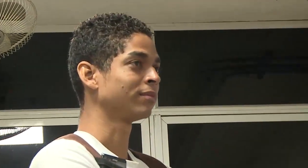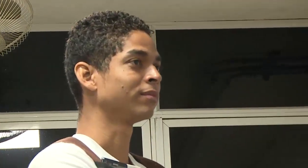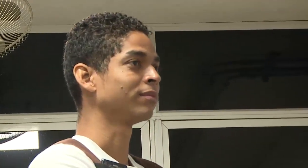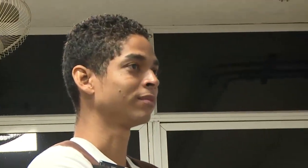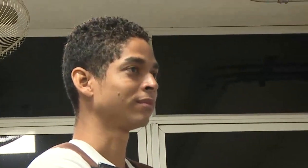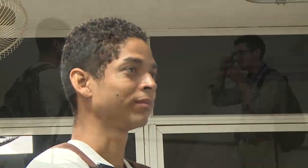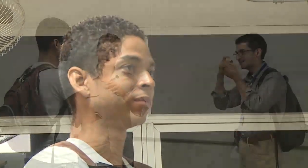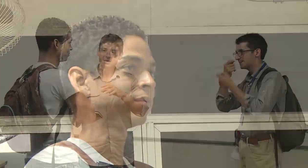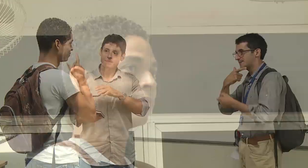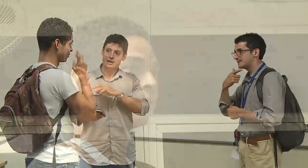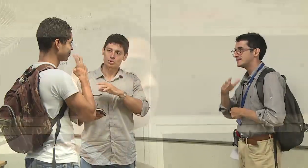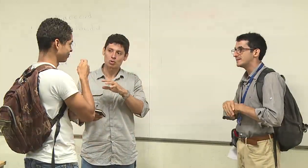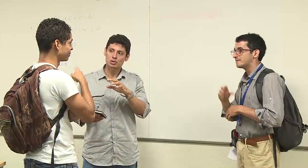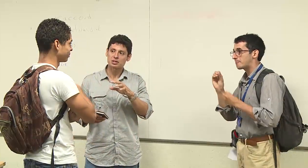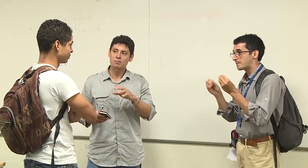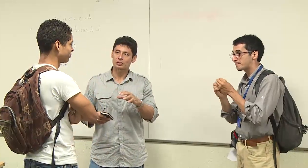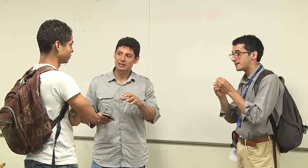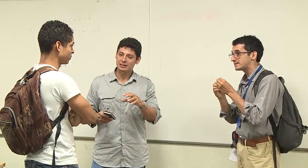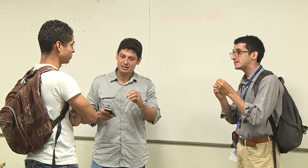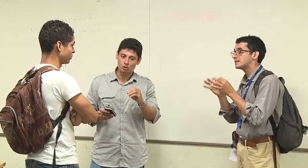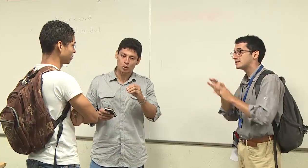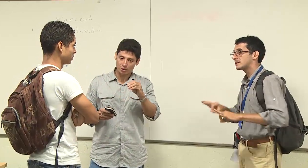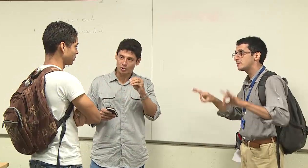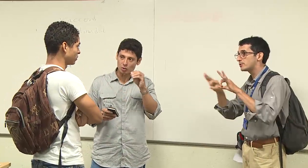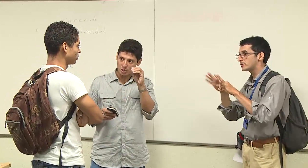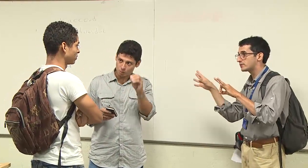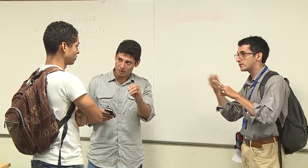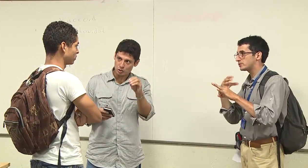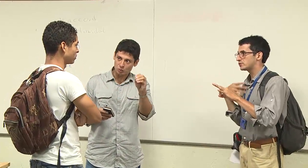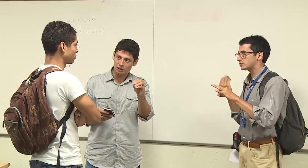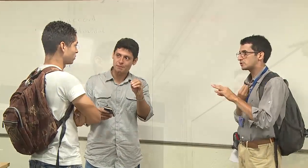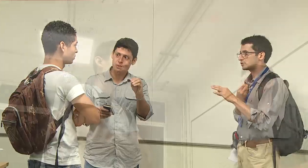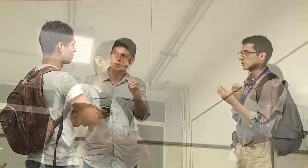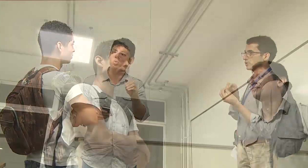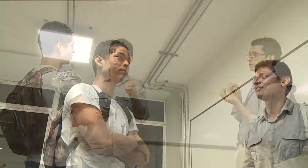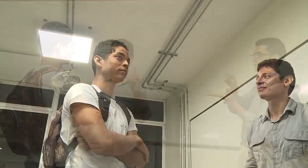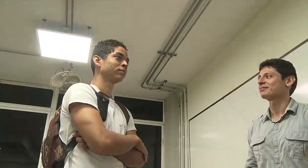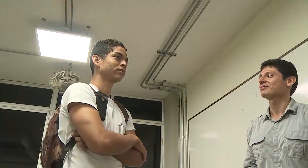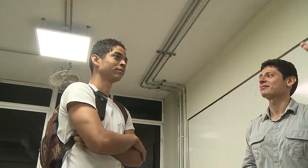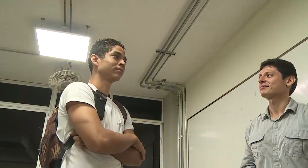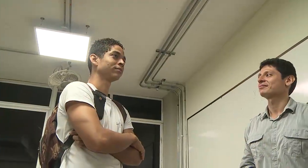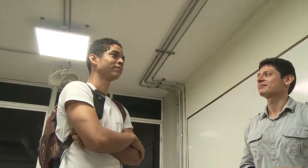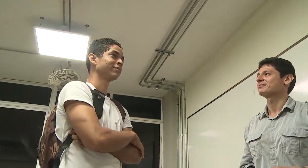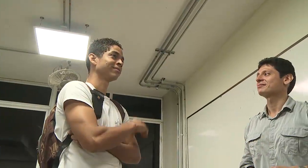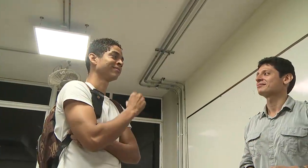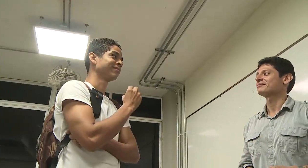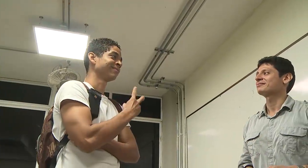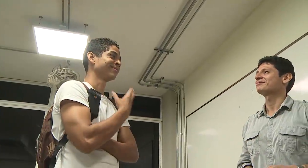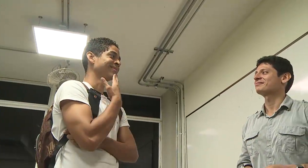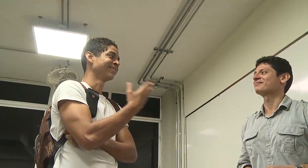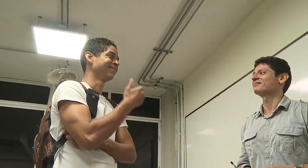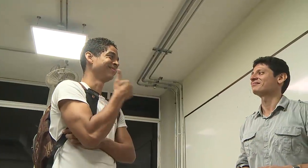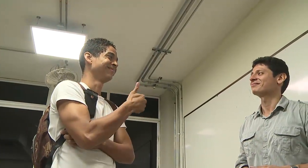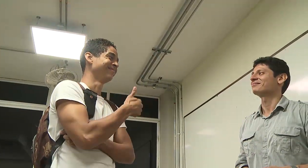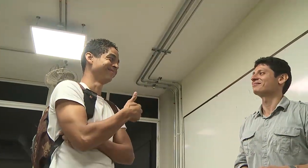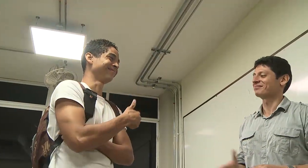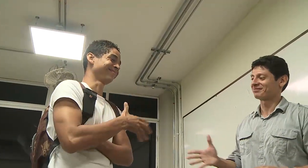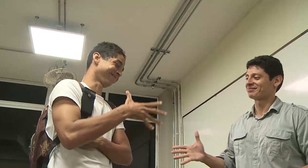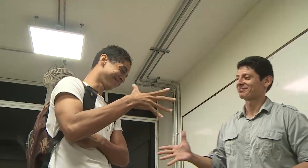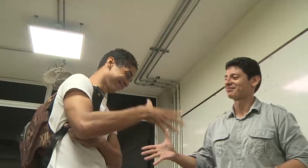sus políticas de inclusión, se ha preocupado por generar las garantías y herramientas para que estudiantes como Darwin García, creyentes de la fe, la